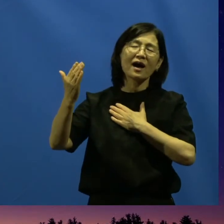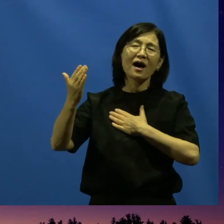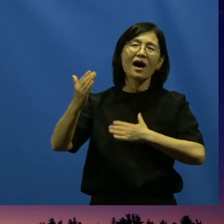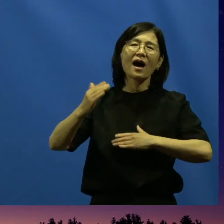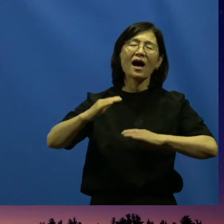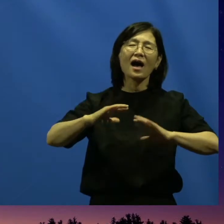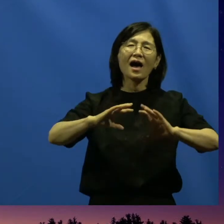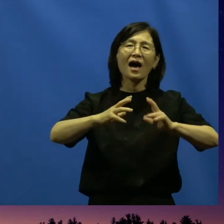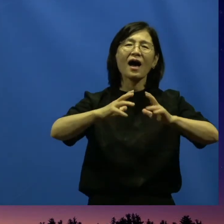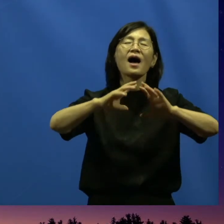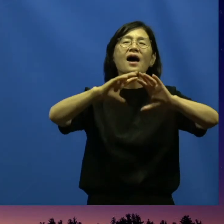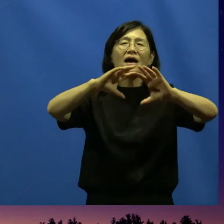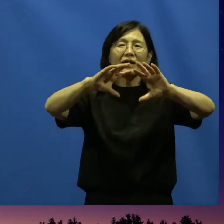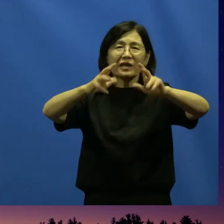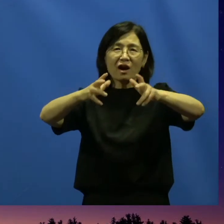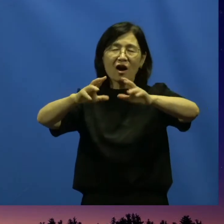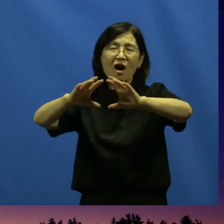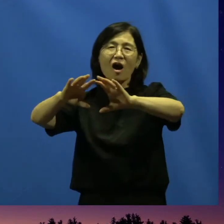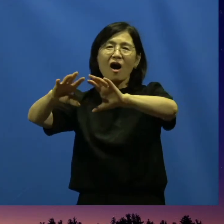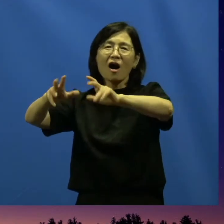되말지어다.